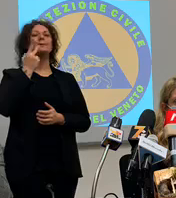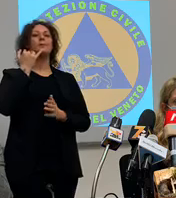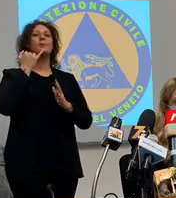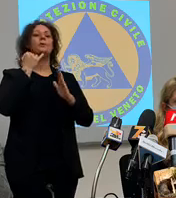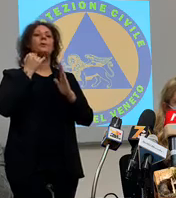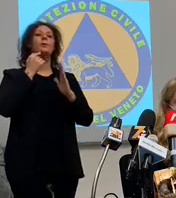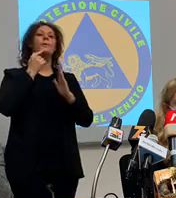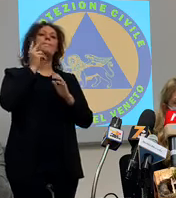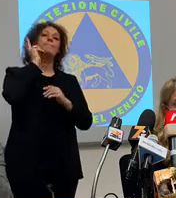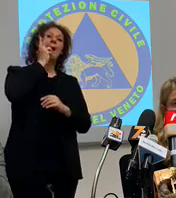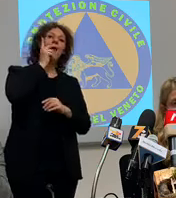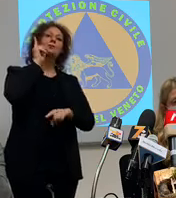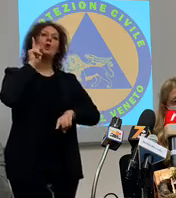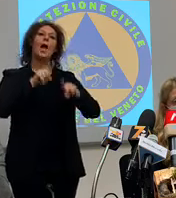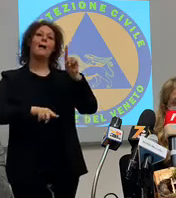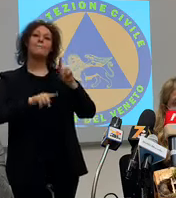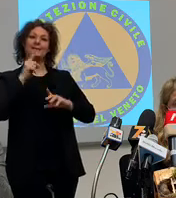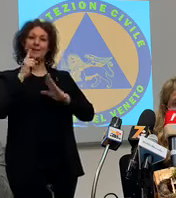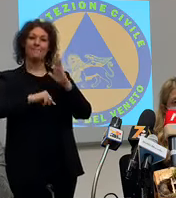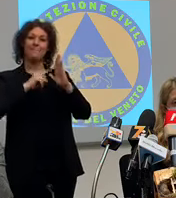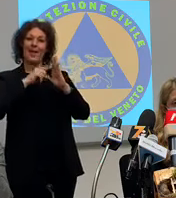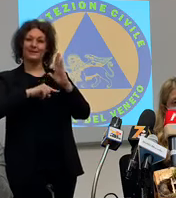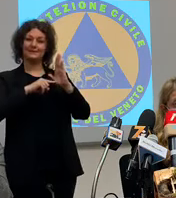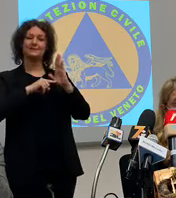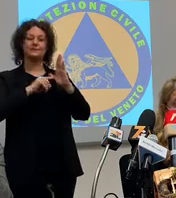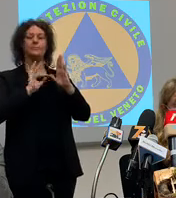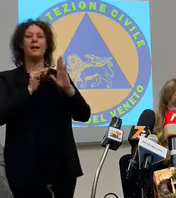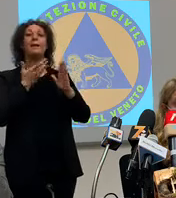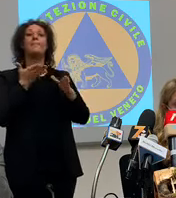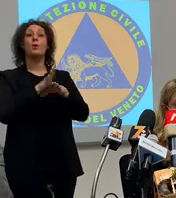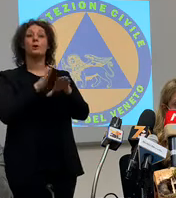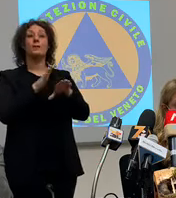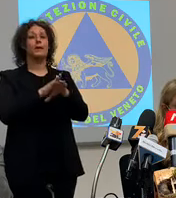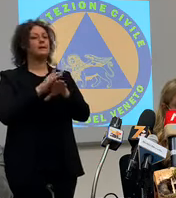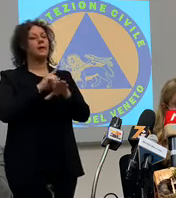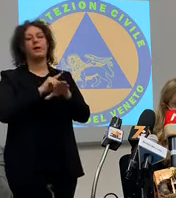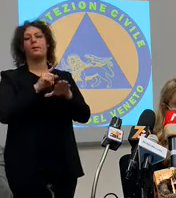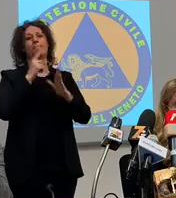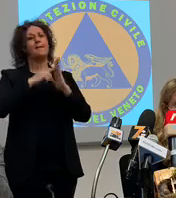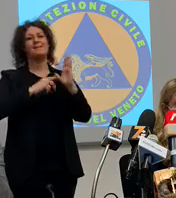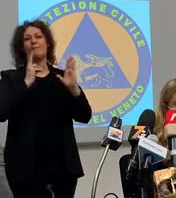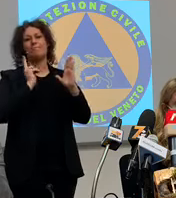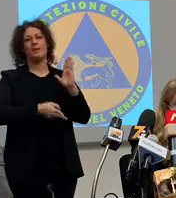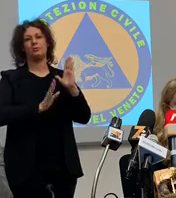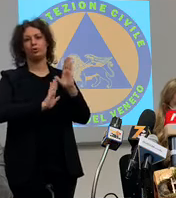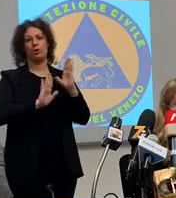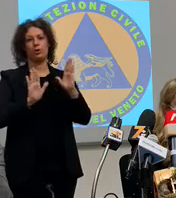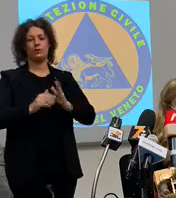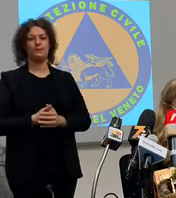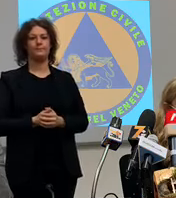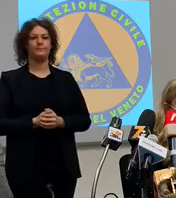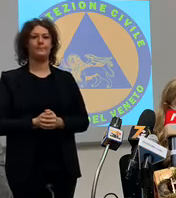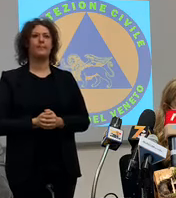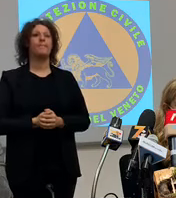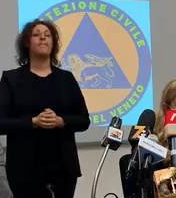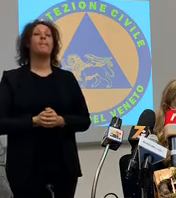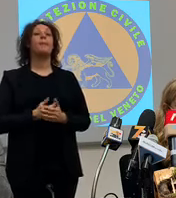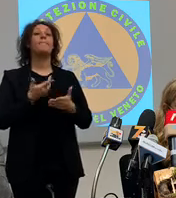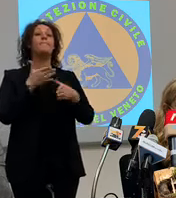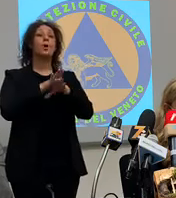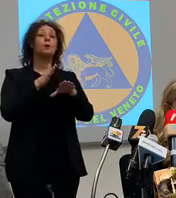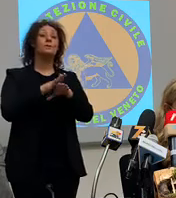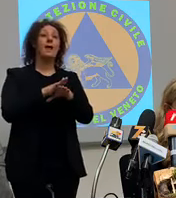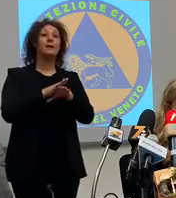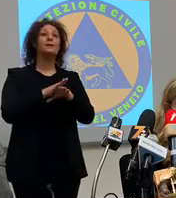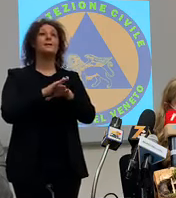15 giorni di aprile sono stati quelli peggiori Per quanto riguarda questo tipo di esito con un eccesso di mortalità compreso fra più